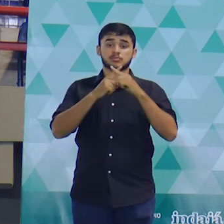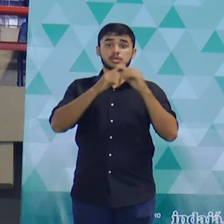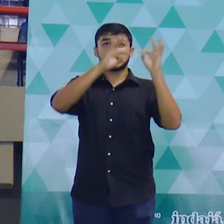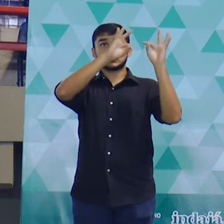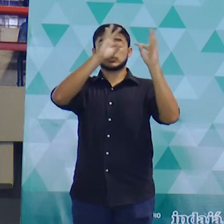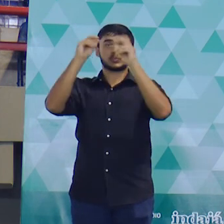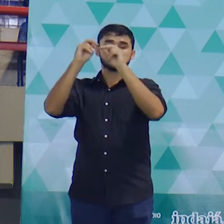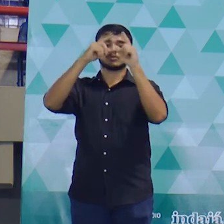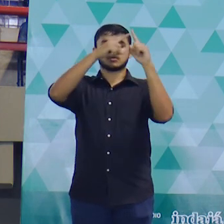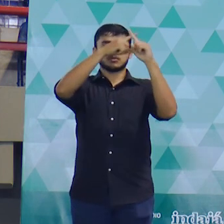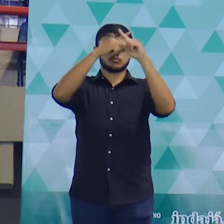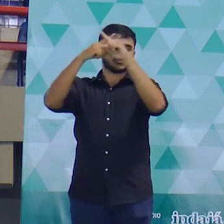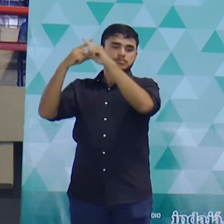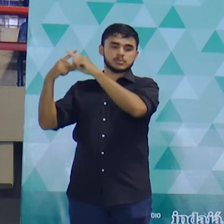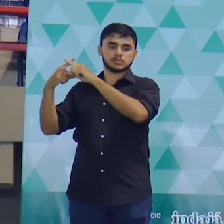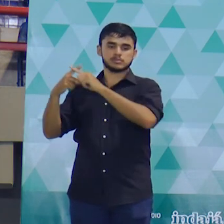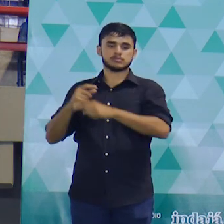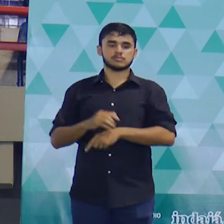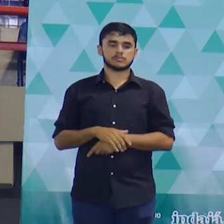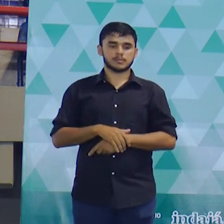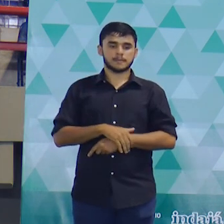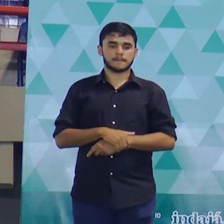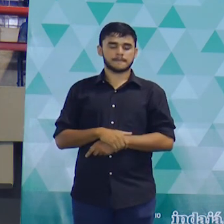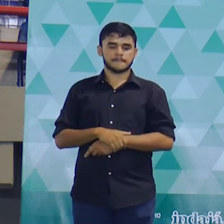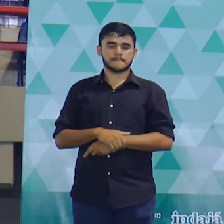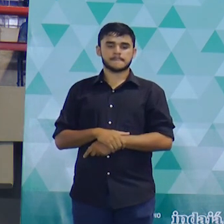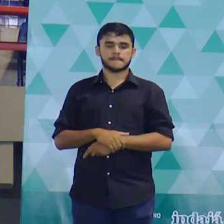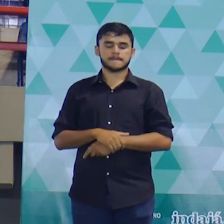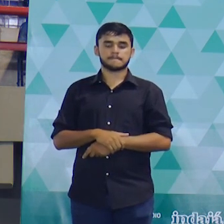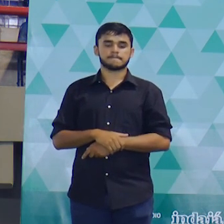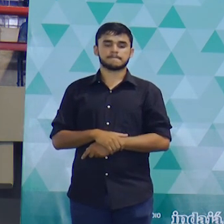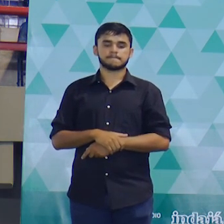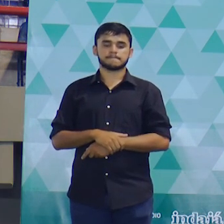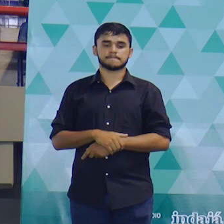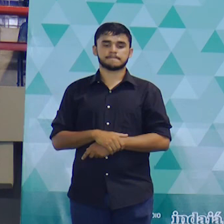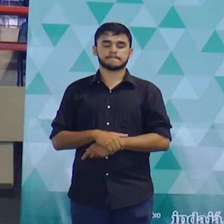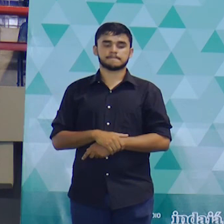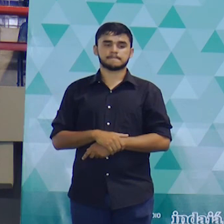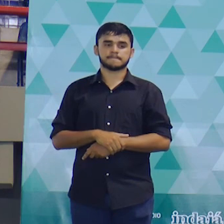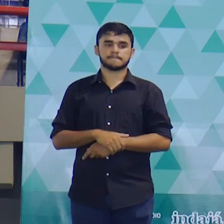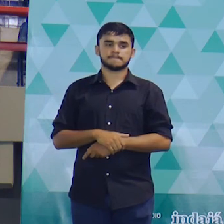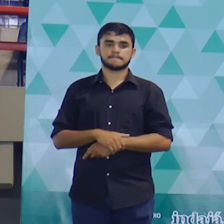ó, todo mundo multiplicado por 2.